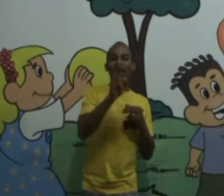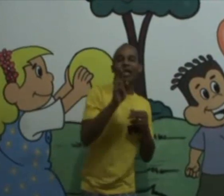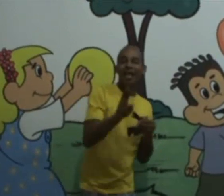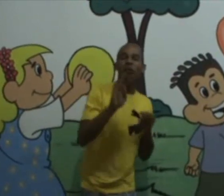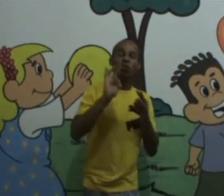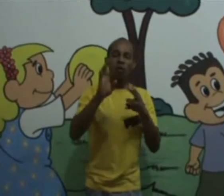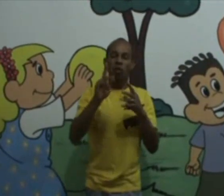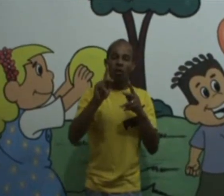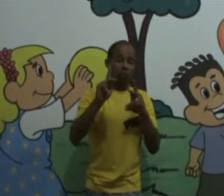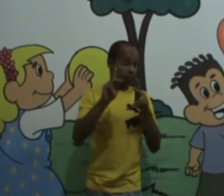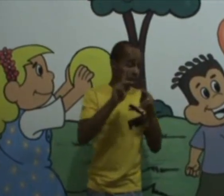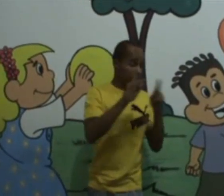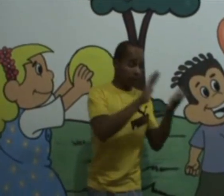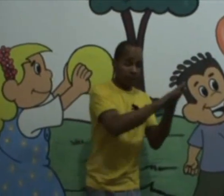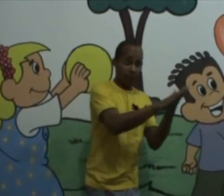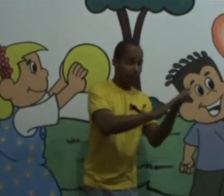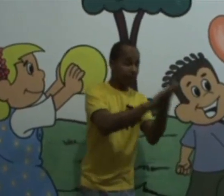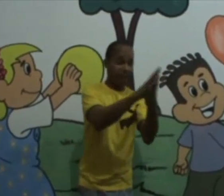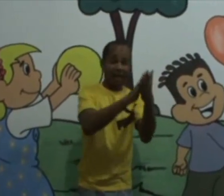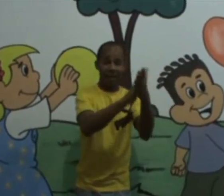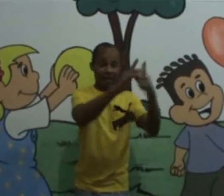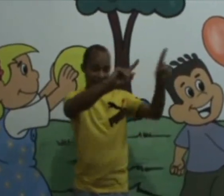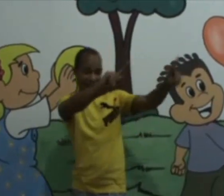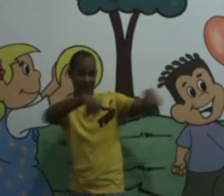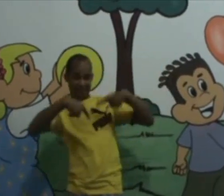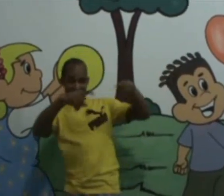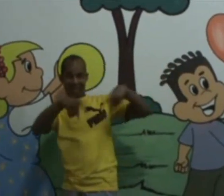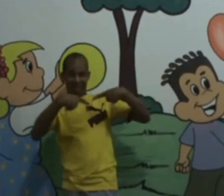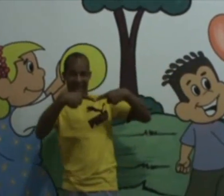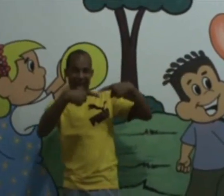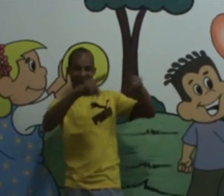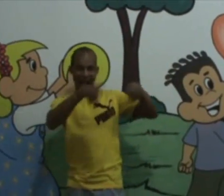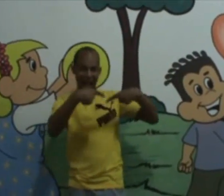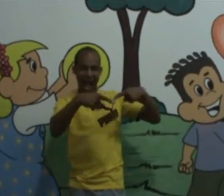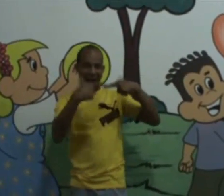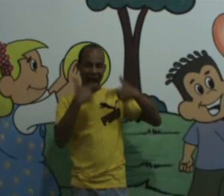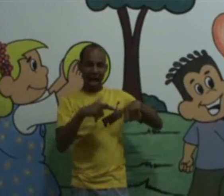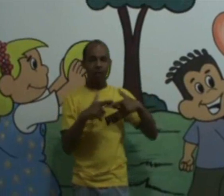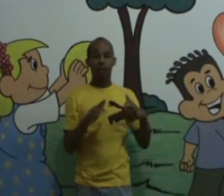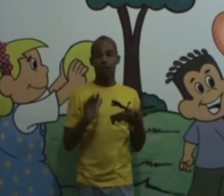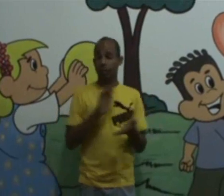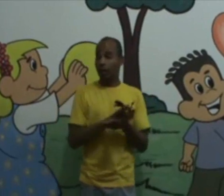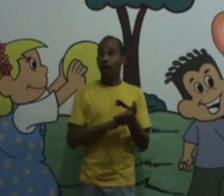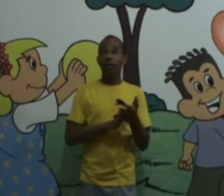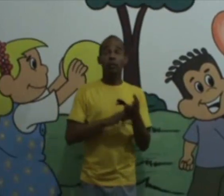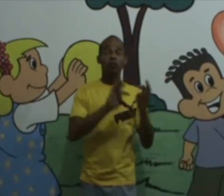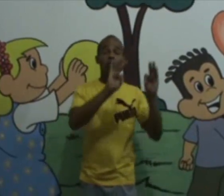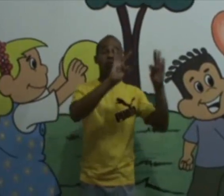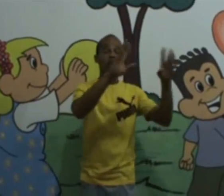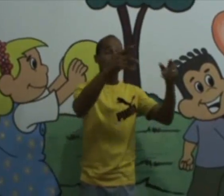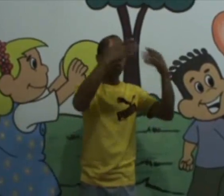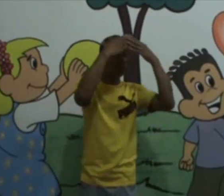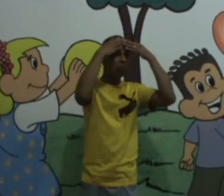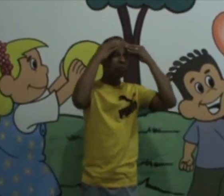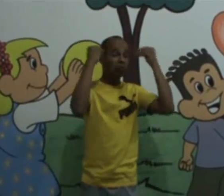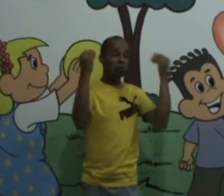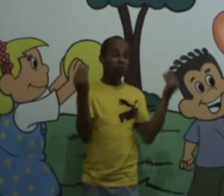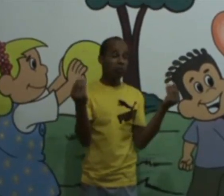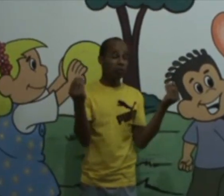e inimigos na classe. Fiz lição, respondi a chamada. Nem a professora, nem meus amigos, nem